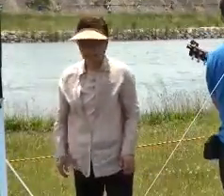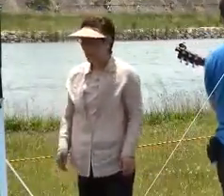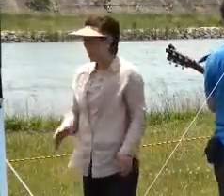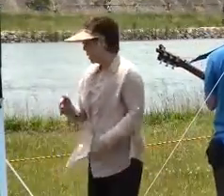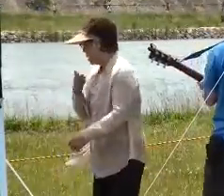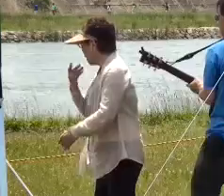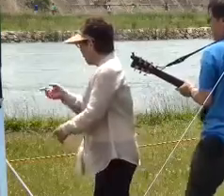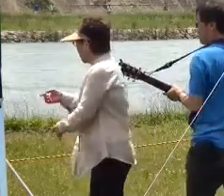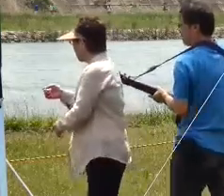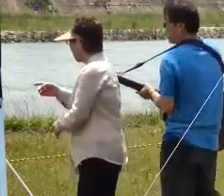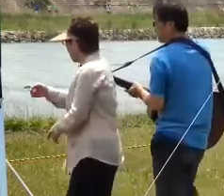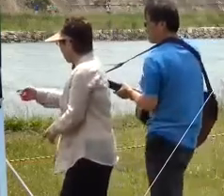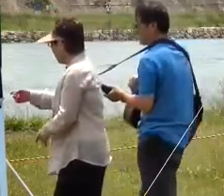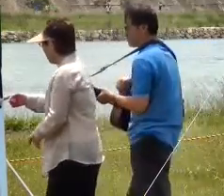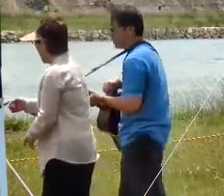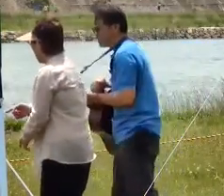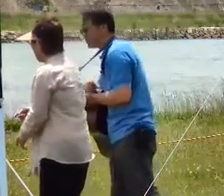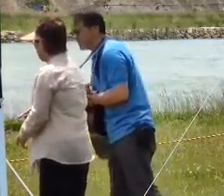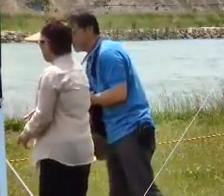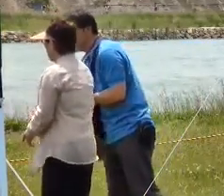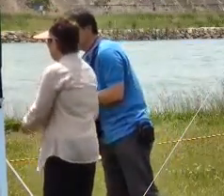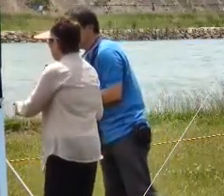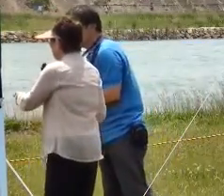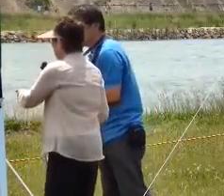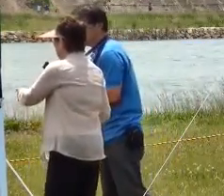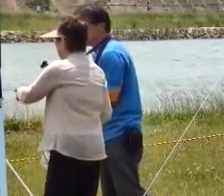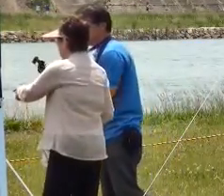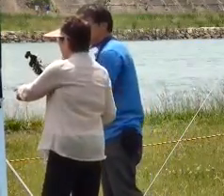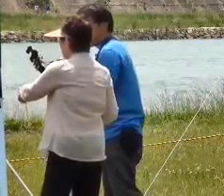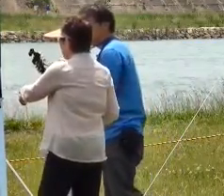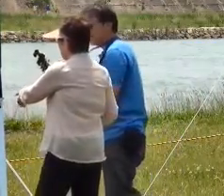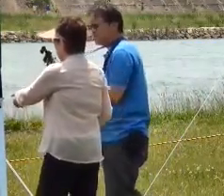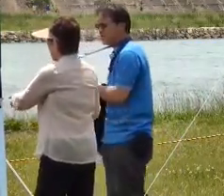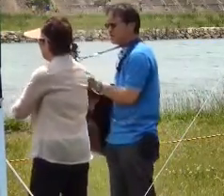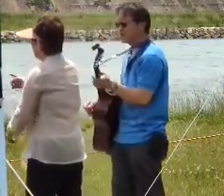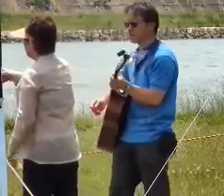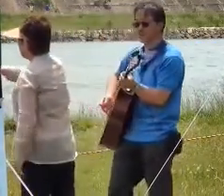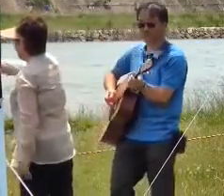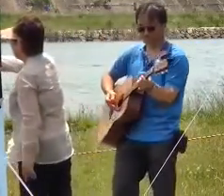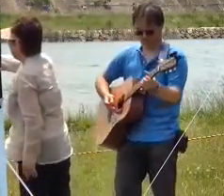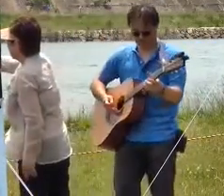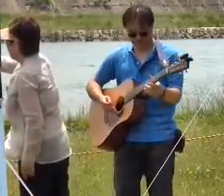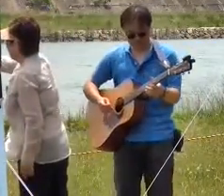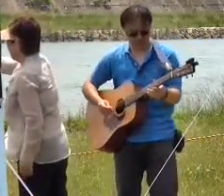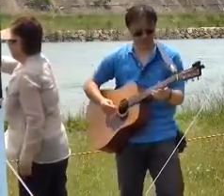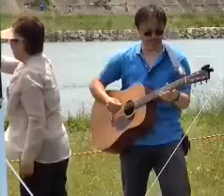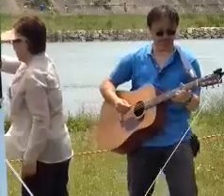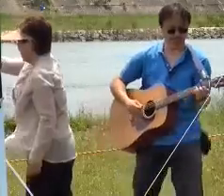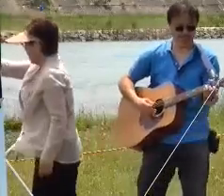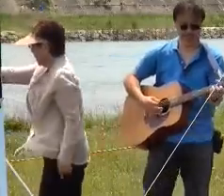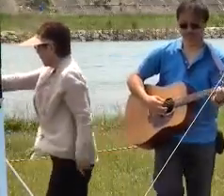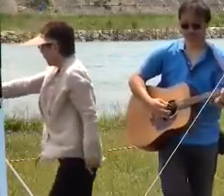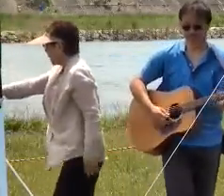喉渇いたね。あ、大丈夫です。はい、愛の花を咲かせよう。